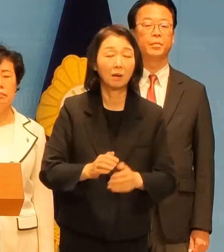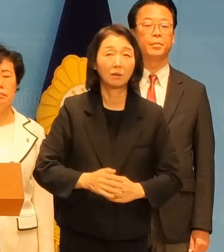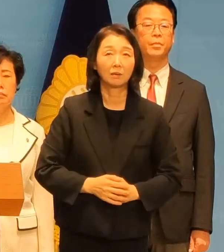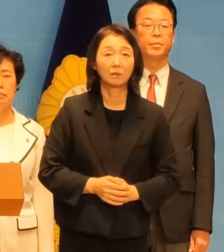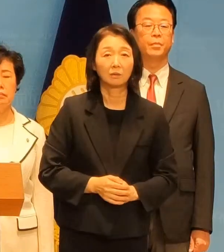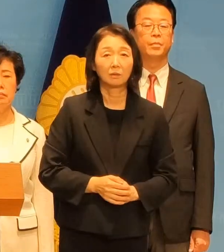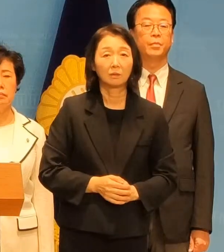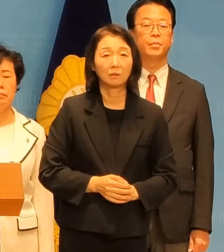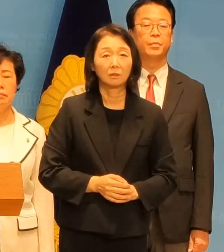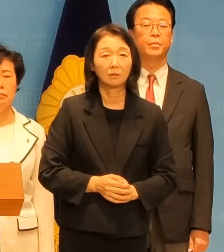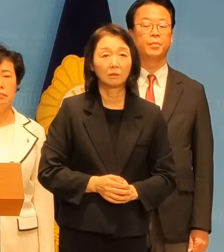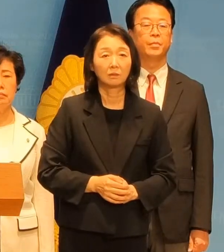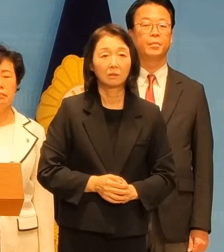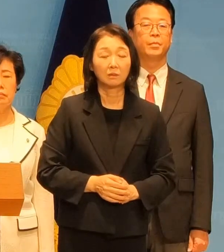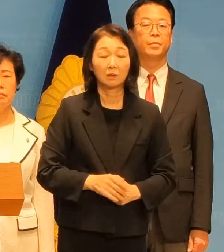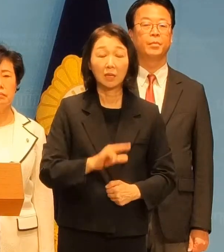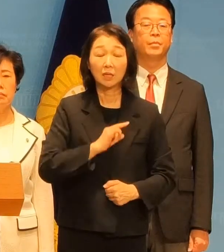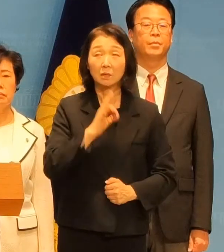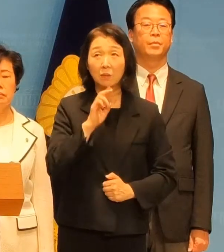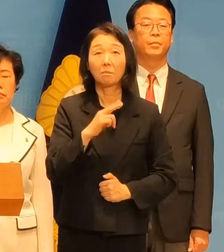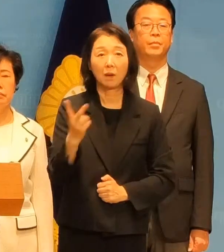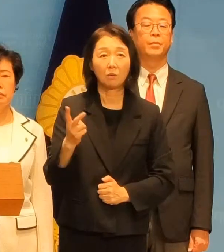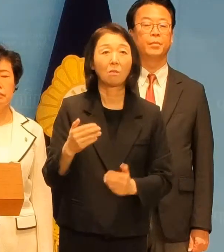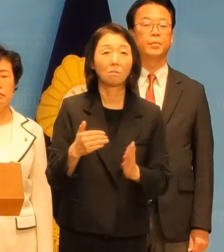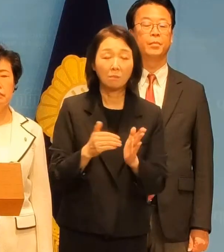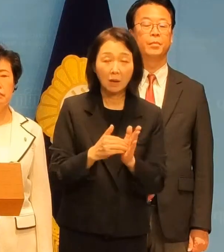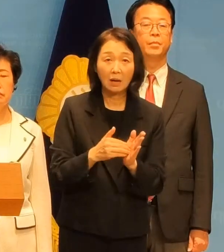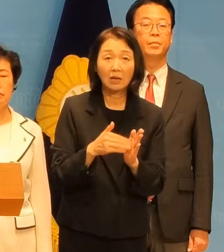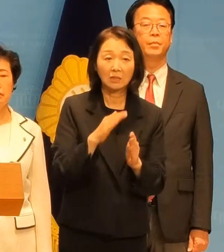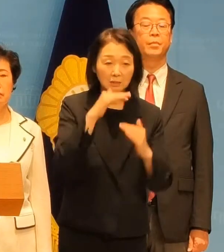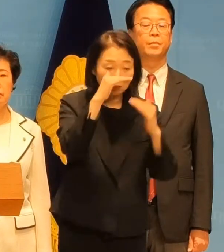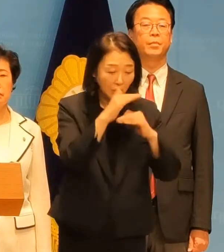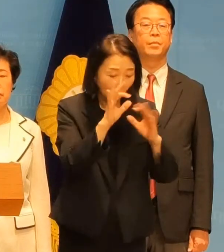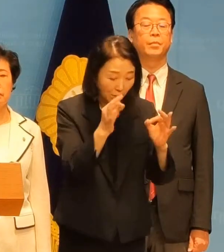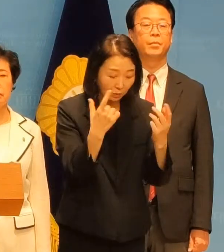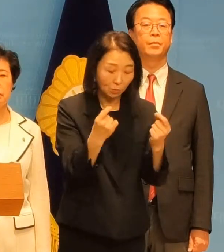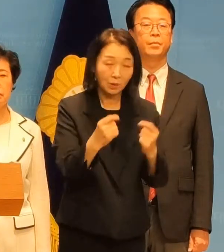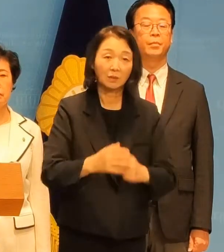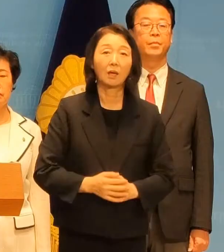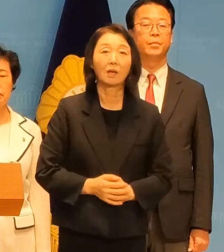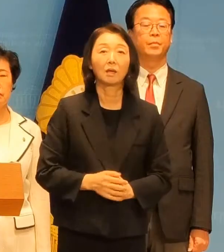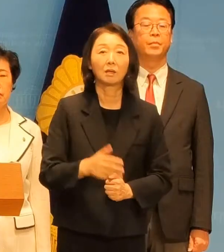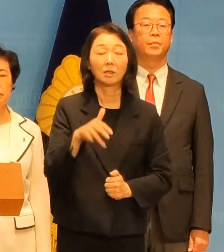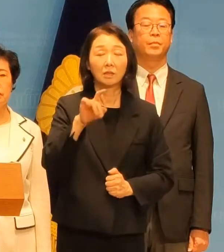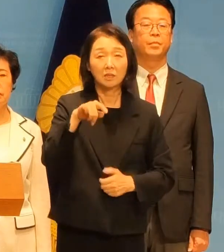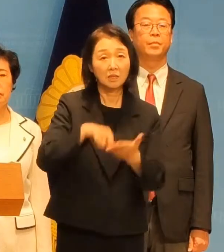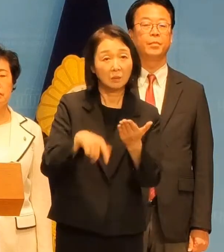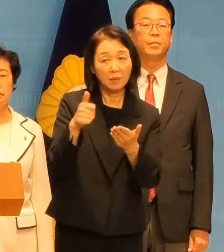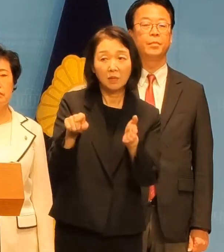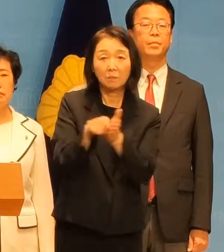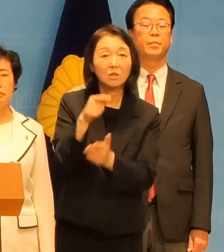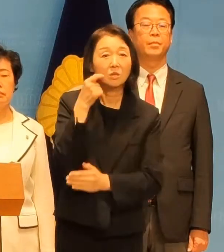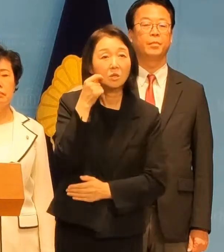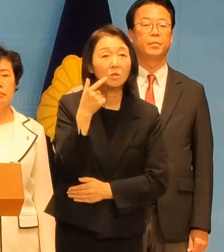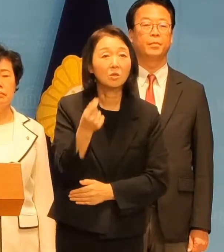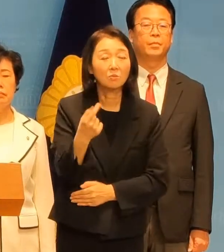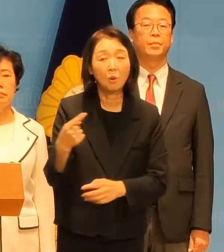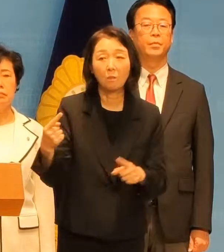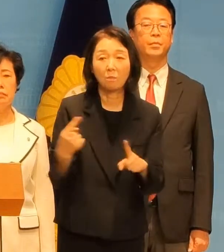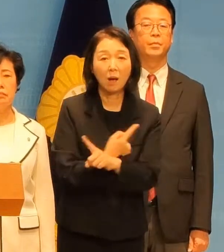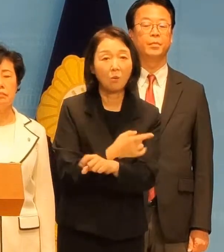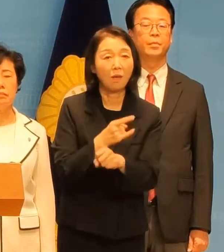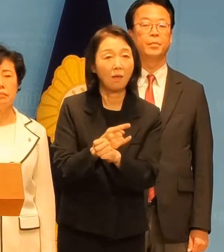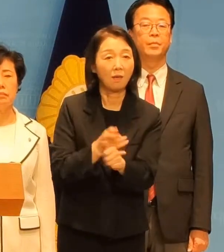이것은 이름만 교묘히 바꾼 거지 실질은 같습니다. 지기현 재판장 못 믿겠다.